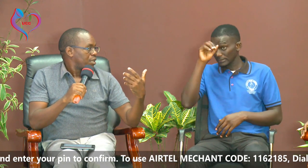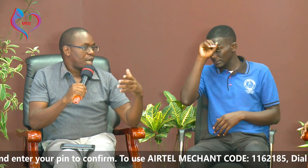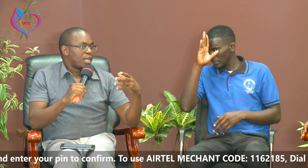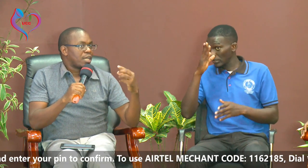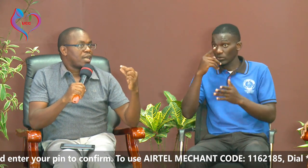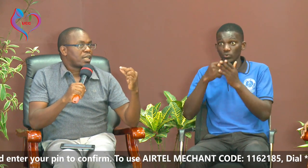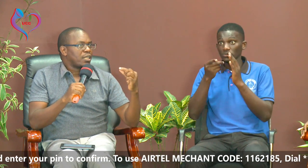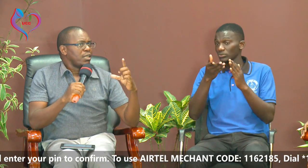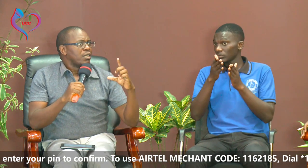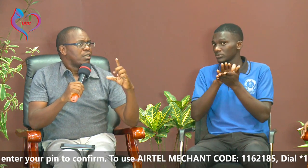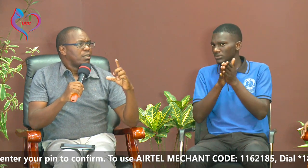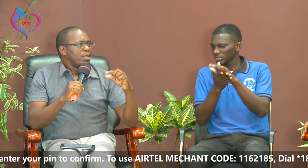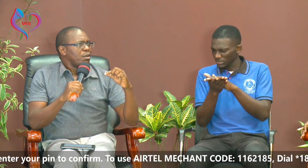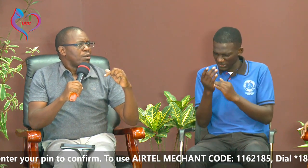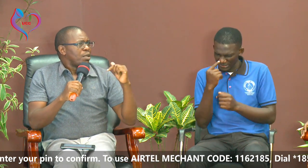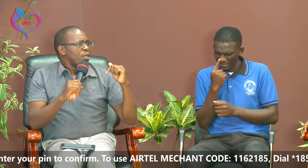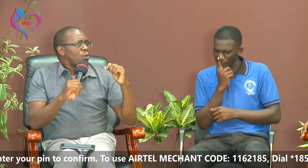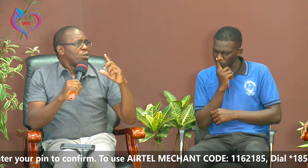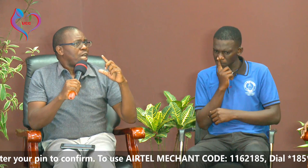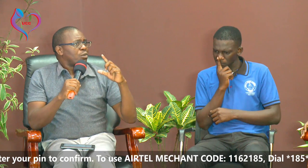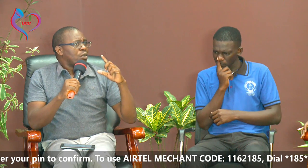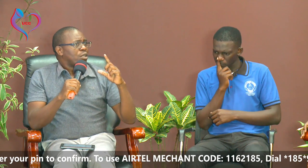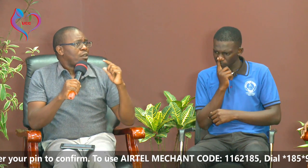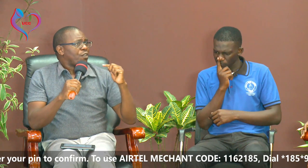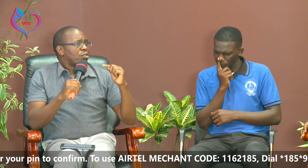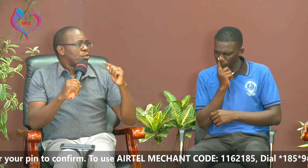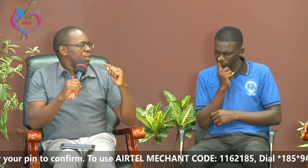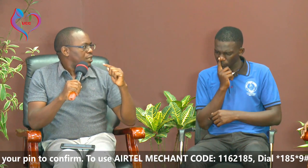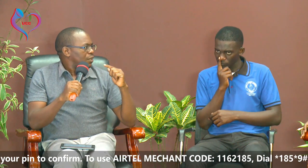Ya agenda gata kana, na yoli uchawi muto, nemfu nechuto bwejiti.